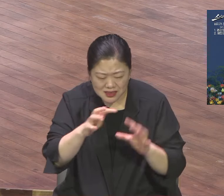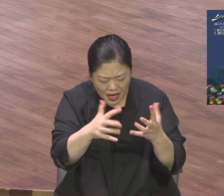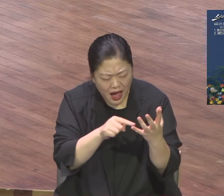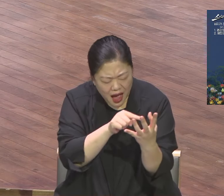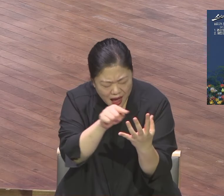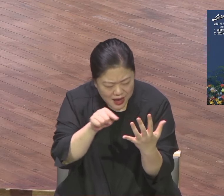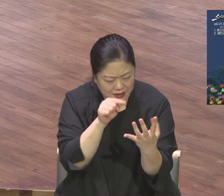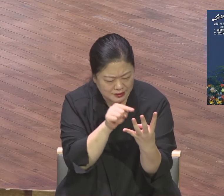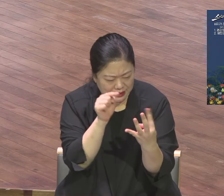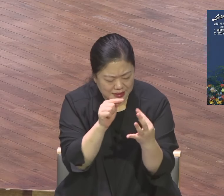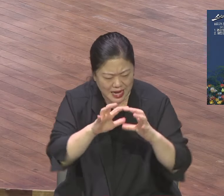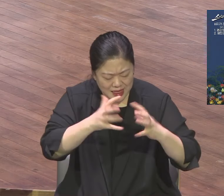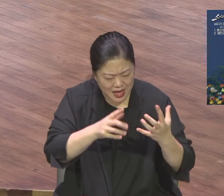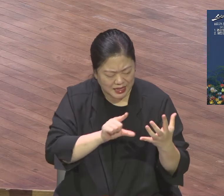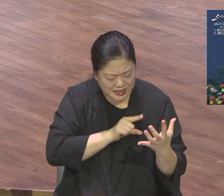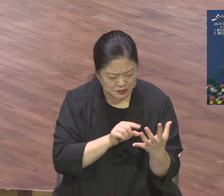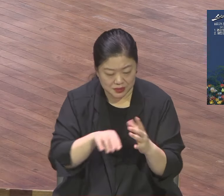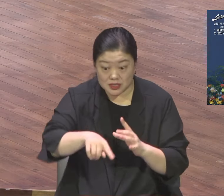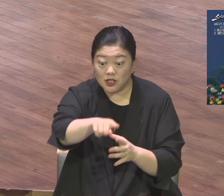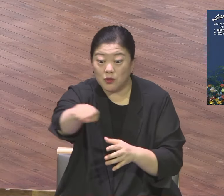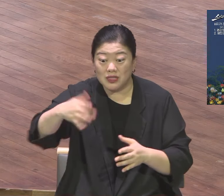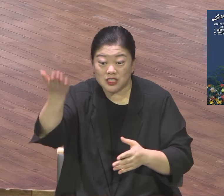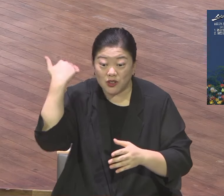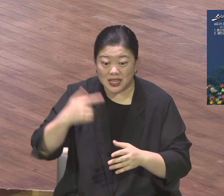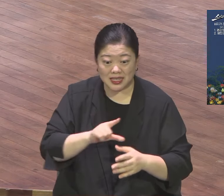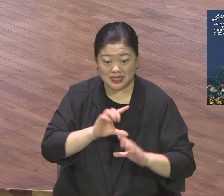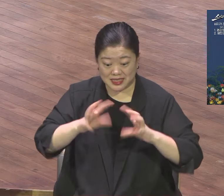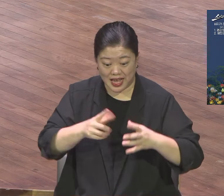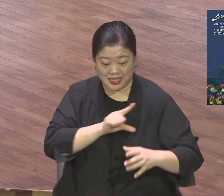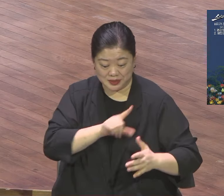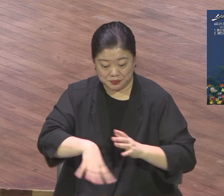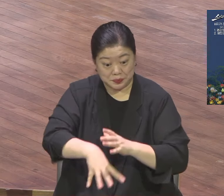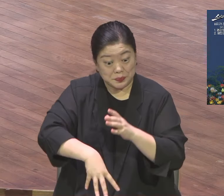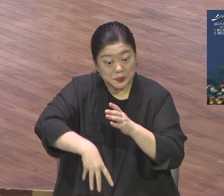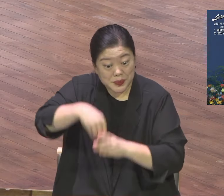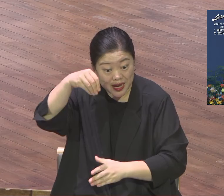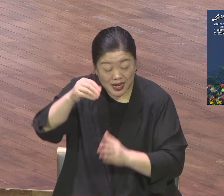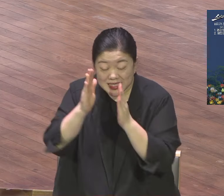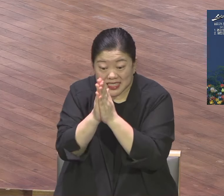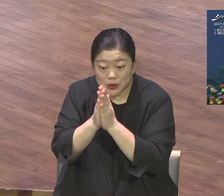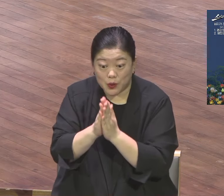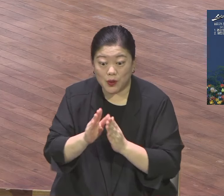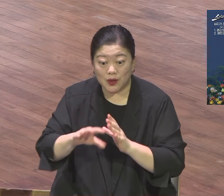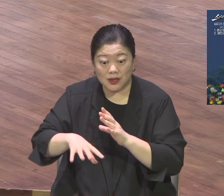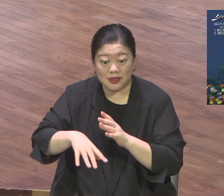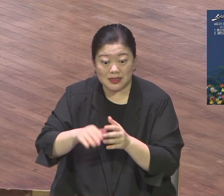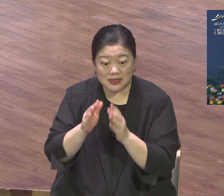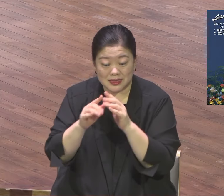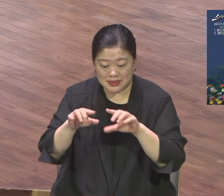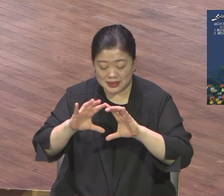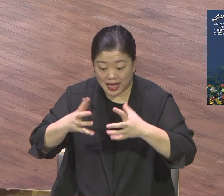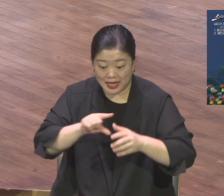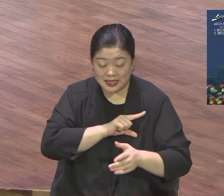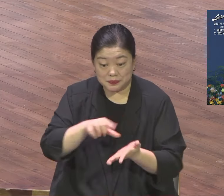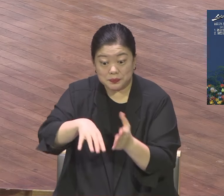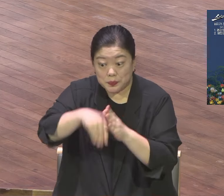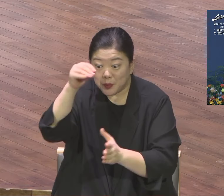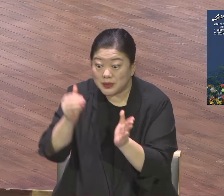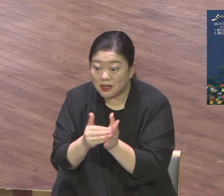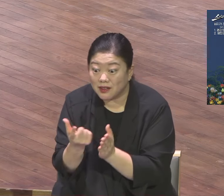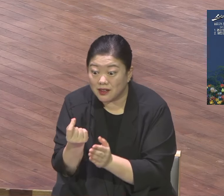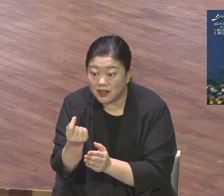믿고 기도하면서 함께 연합해서 같이 그렇게 모임을 가지면서 기도하는 교회 지구상에 어디